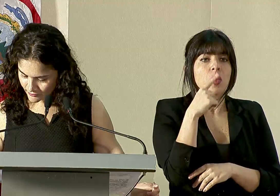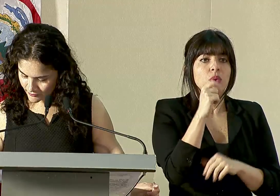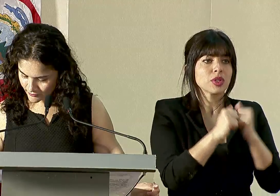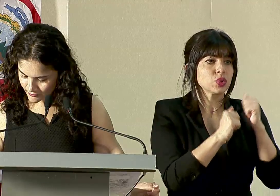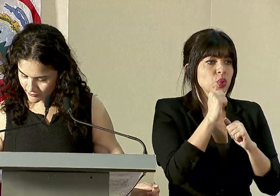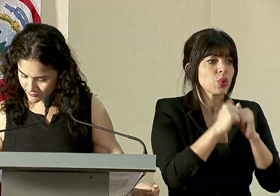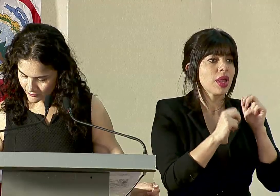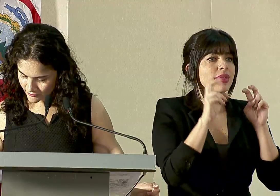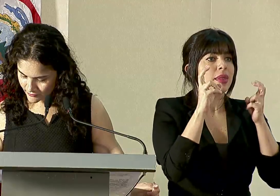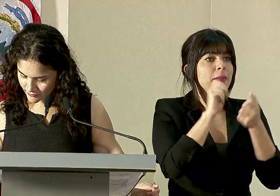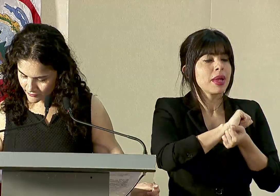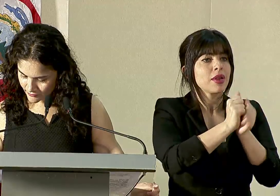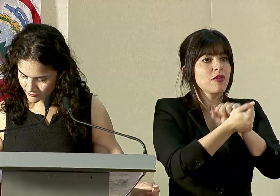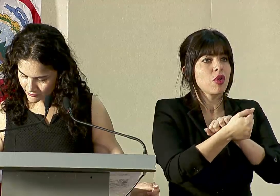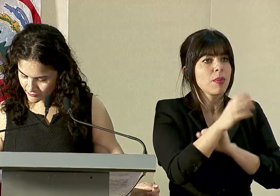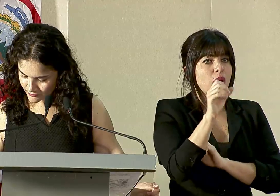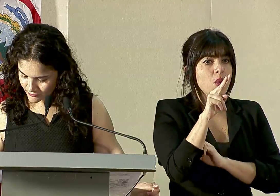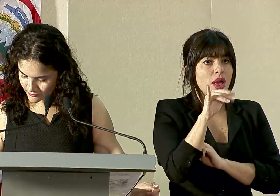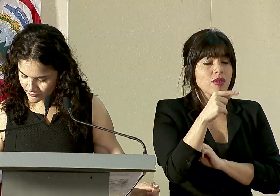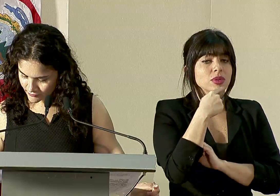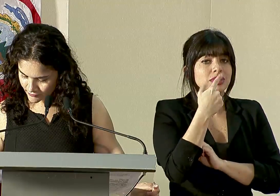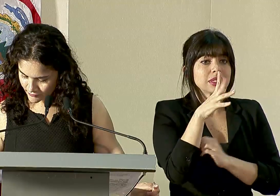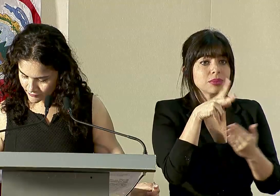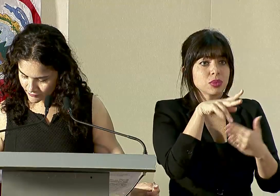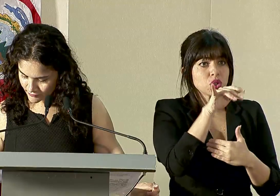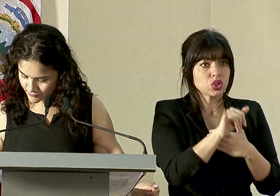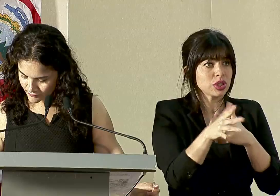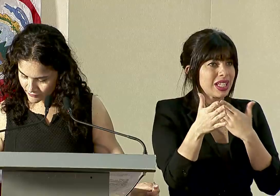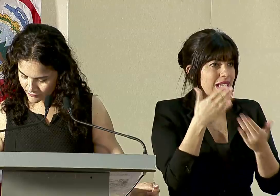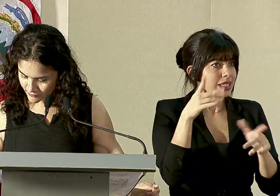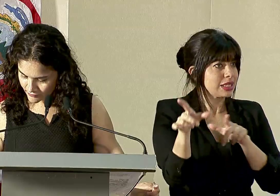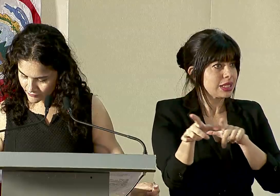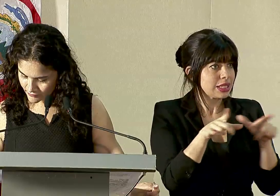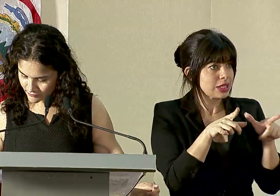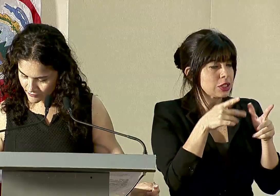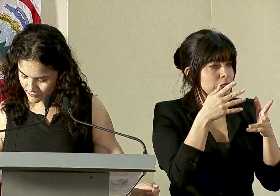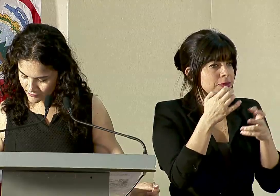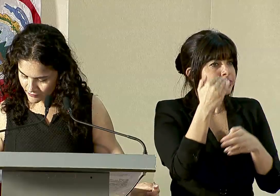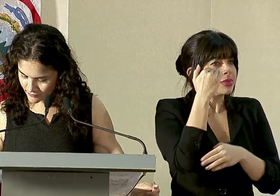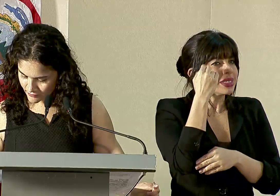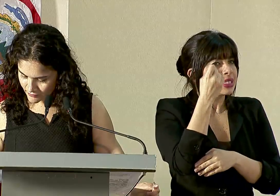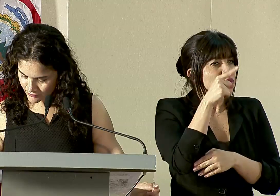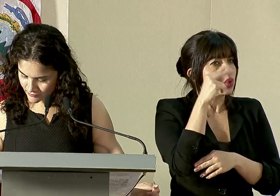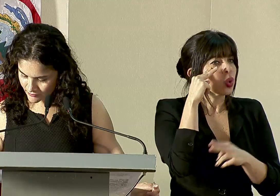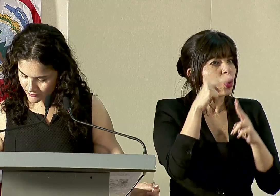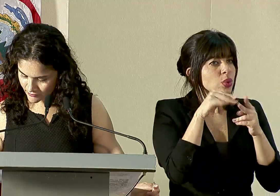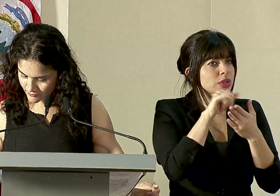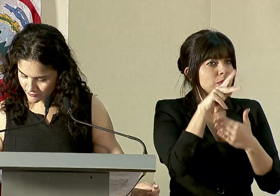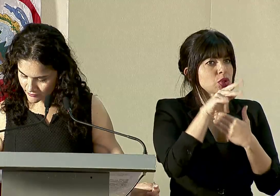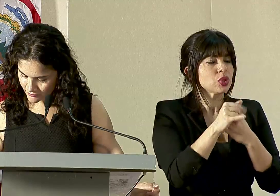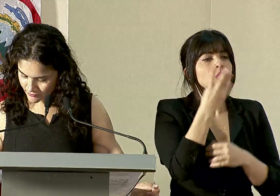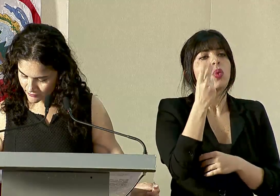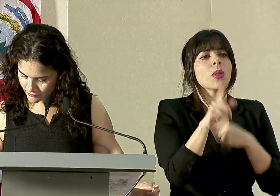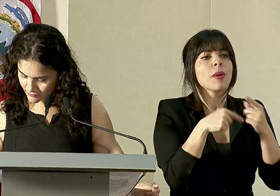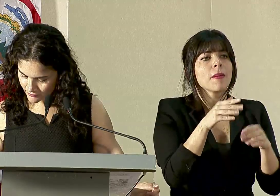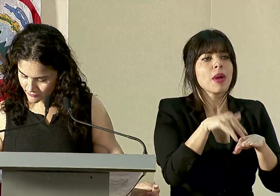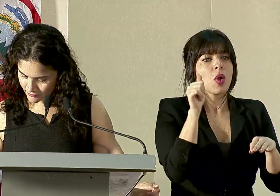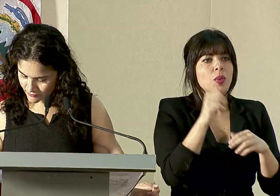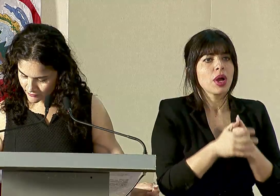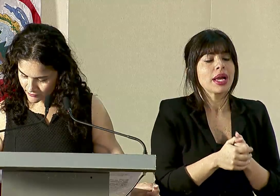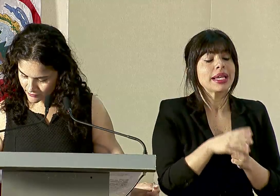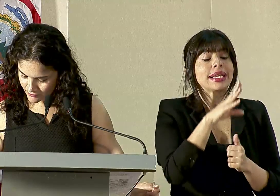que es el tema de la reforma del CONAVI que usted dijo que ya el proyecto estaba casi listo quisiera saber si tiene conocimiento de ese proyecto también cuando se va a convocar